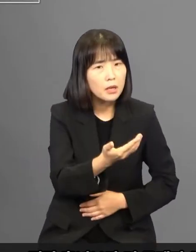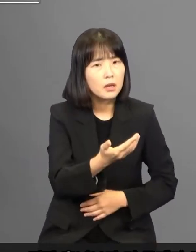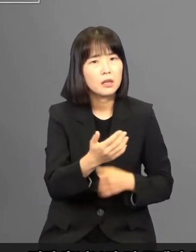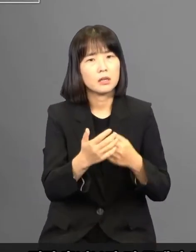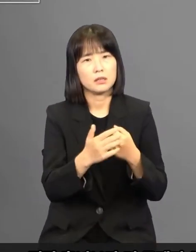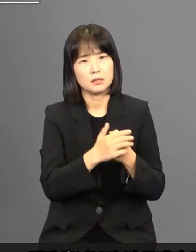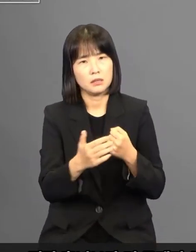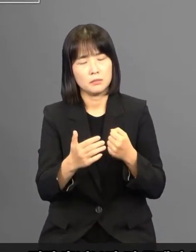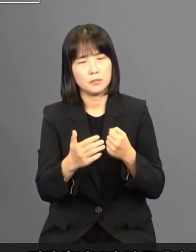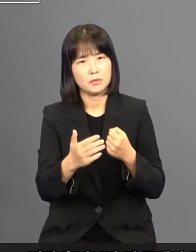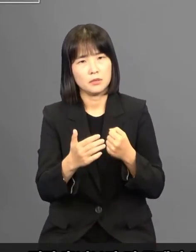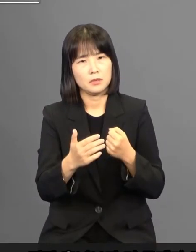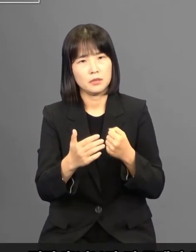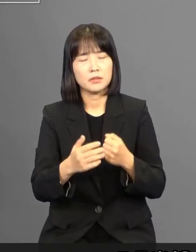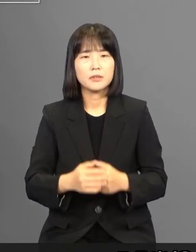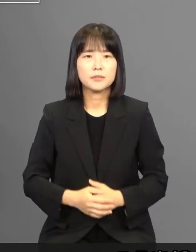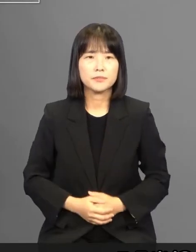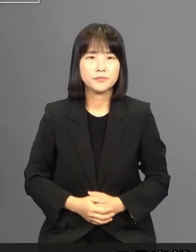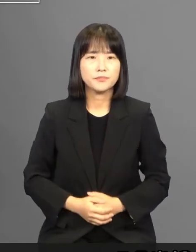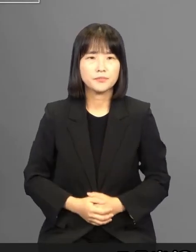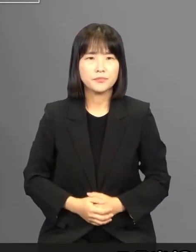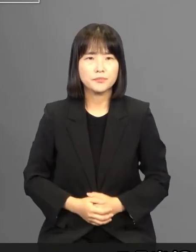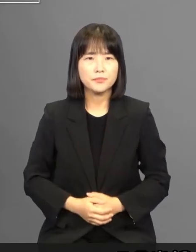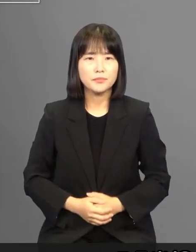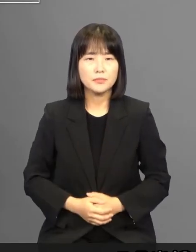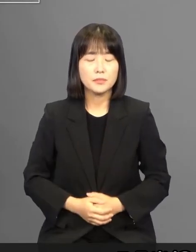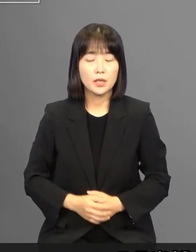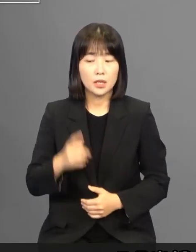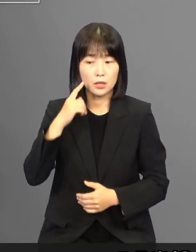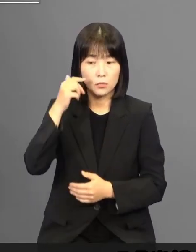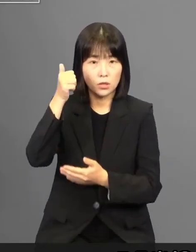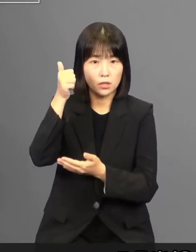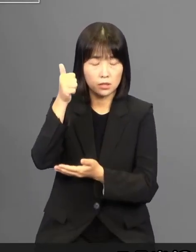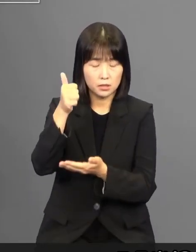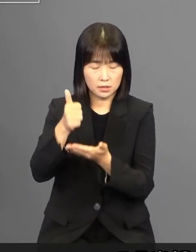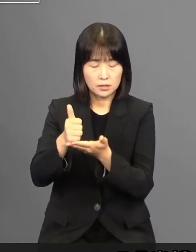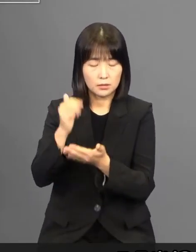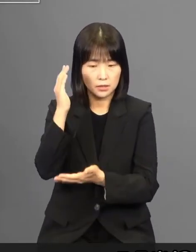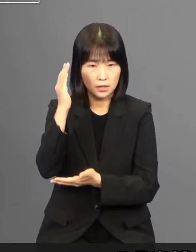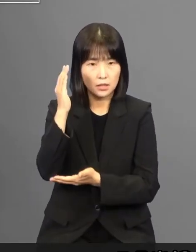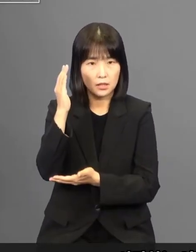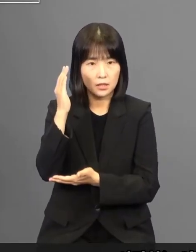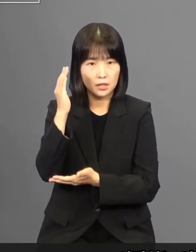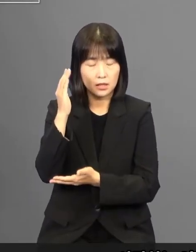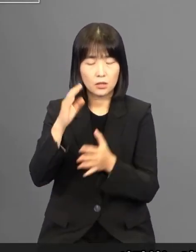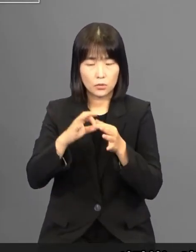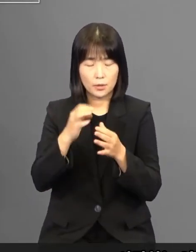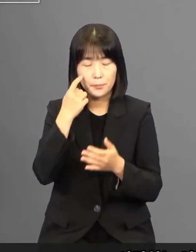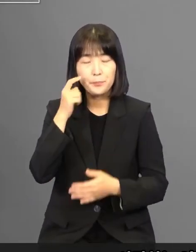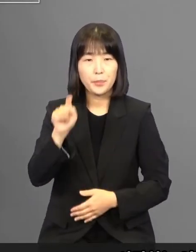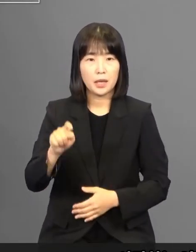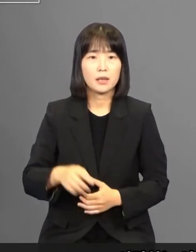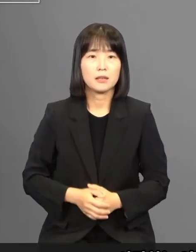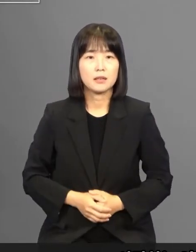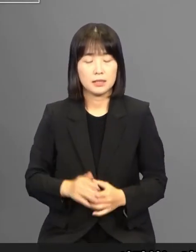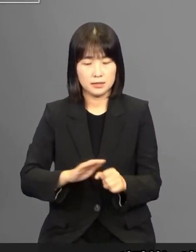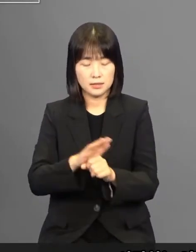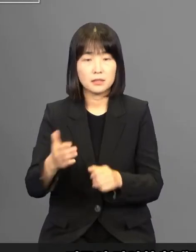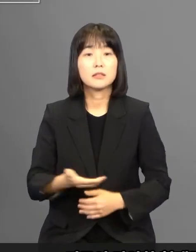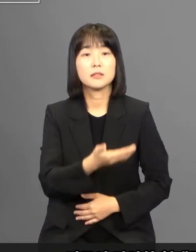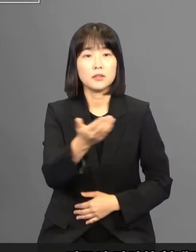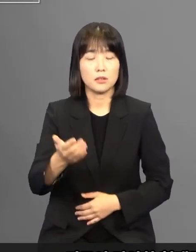데에서 원인을 찾으려 했던 것, 그 목사님을 통해서 듣게 된 것이죠. 사랑하는 여러분, 우리 성경에